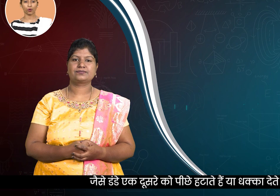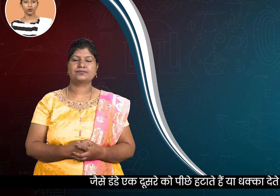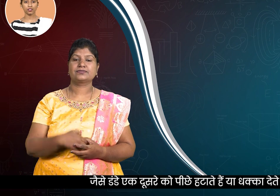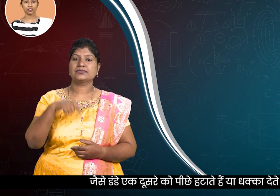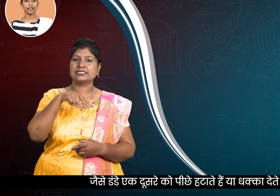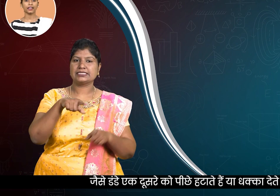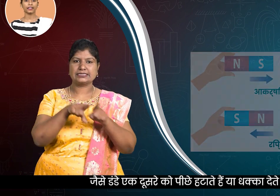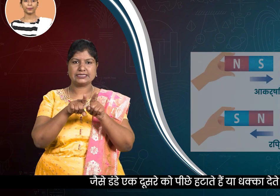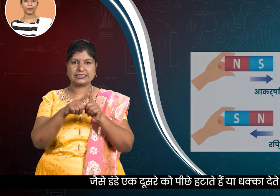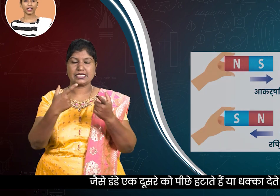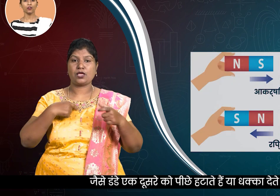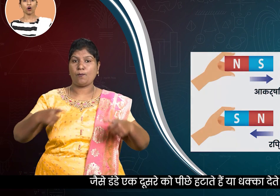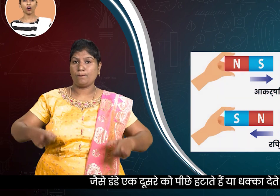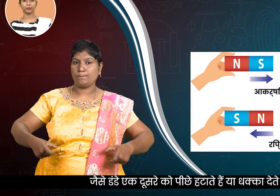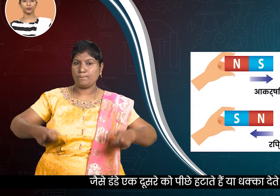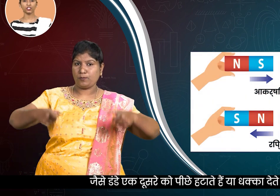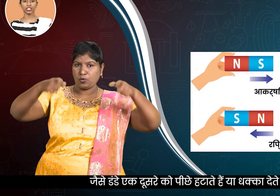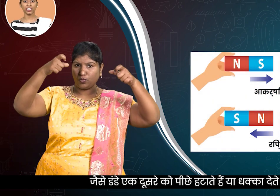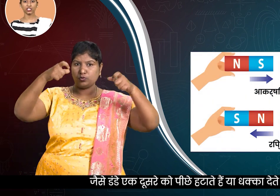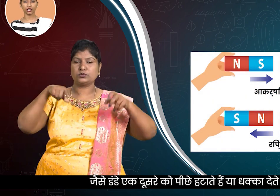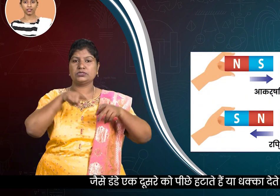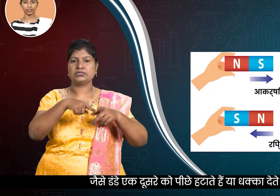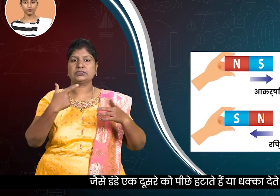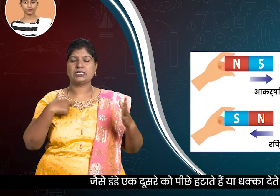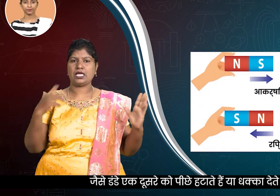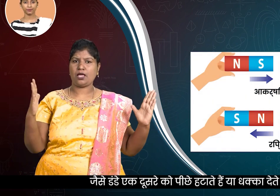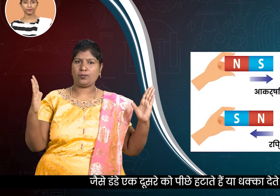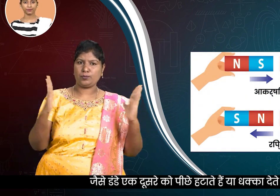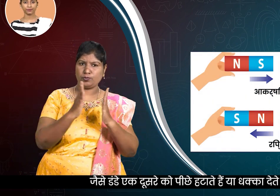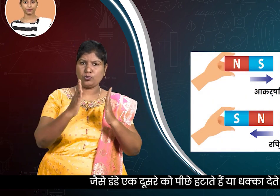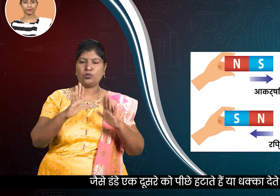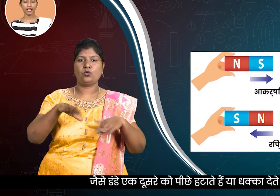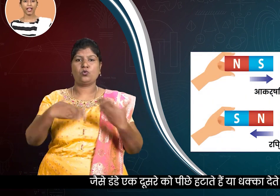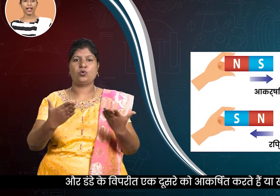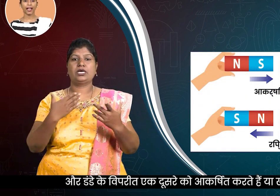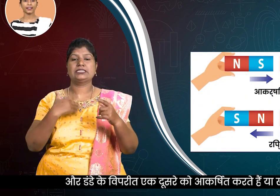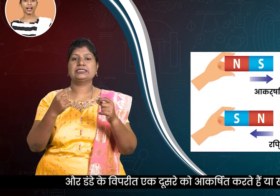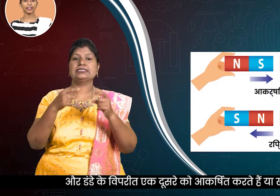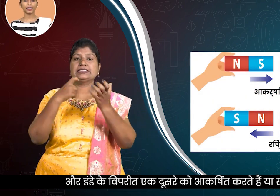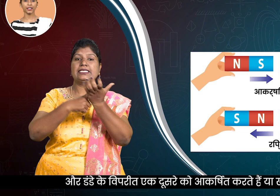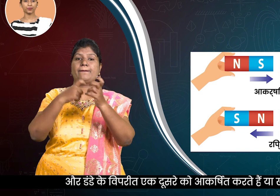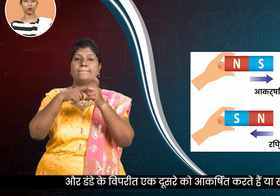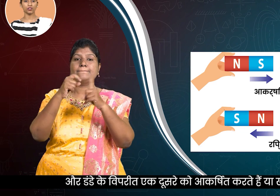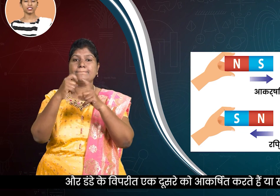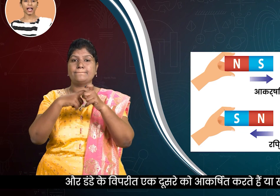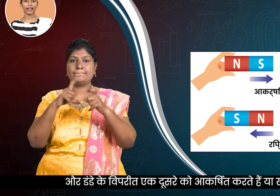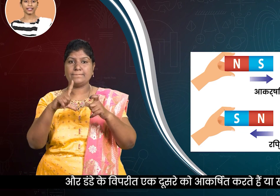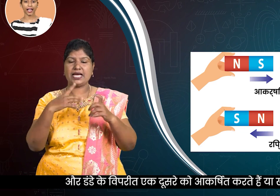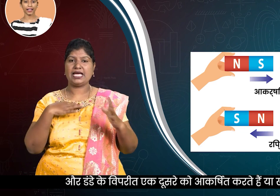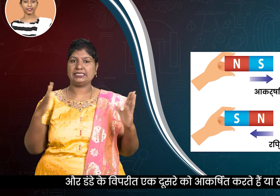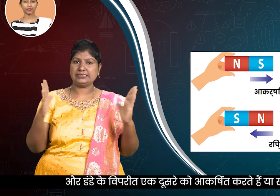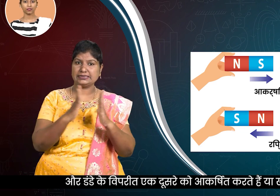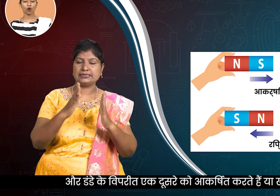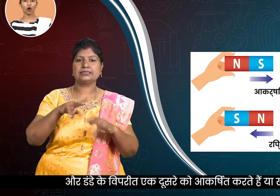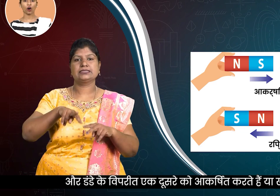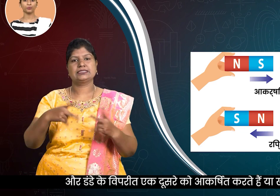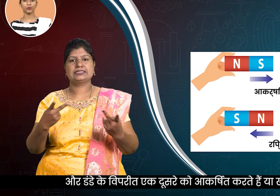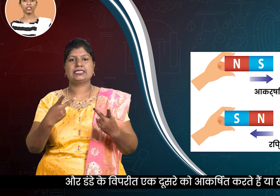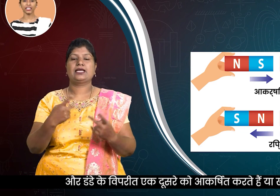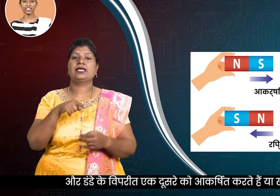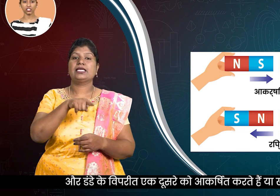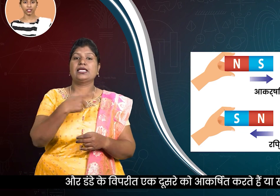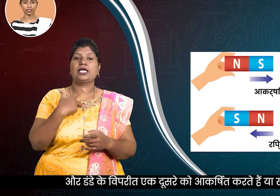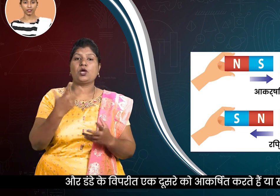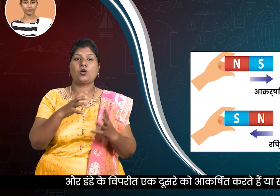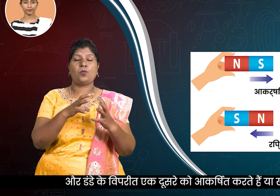जैसे डंडे एक दूसरे को पीछे हटाते हैं या धक्का देते हैं, और डंडे के विपरीत एक दूसरे को आकर्षित करते